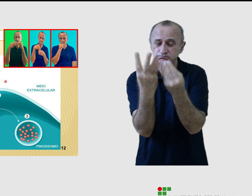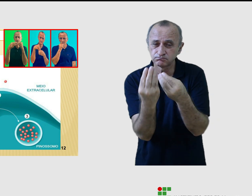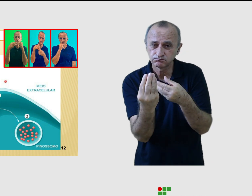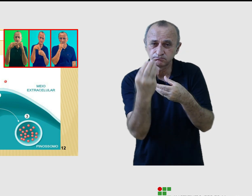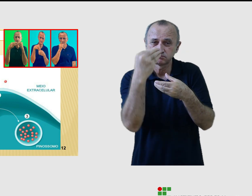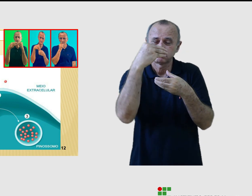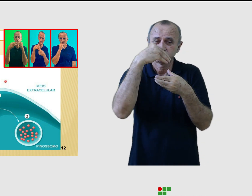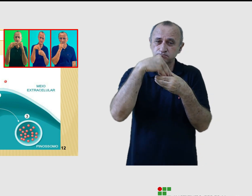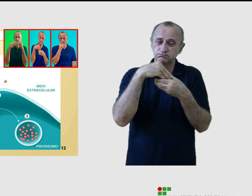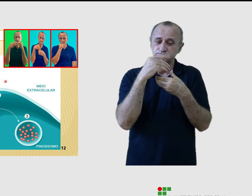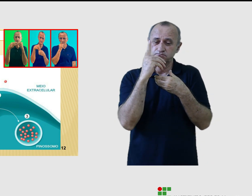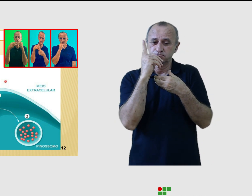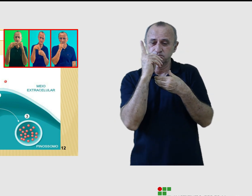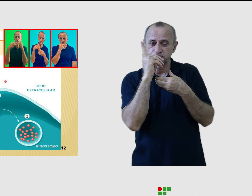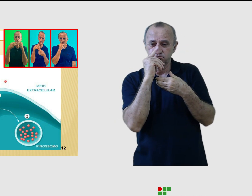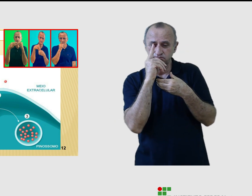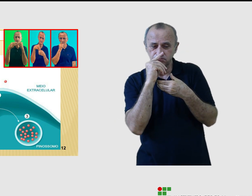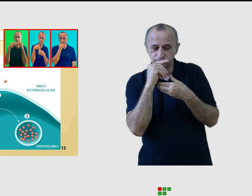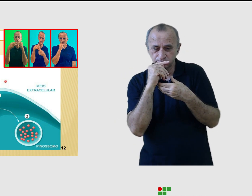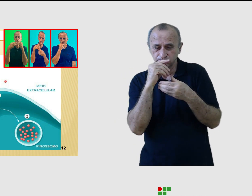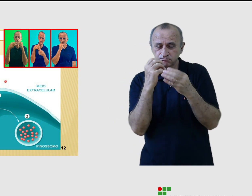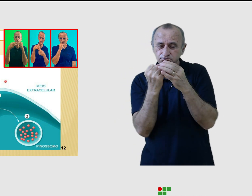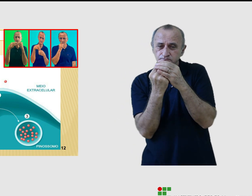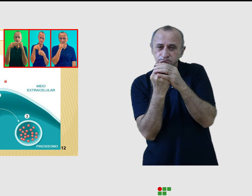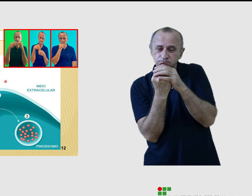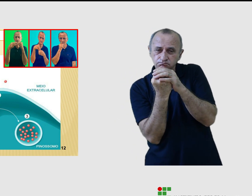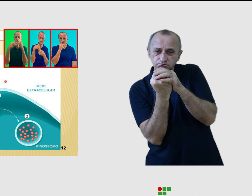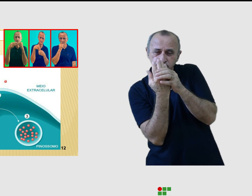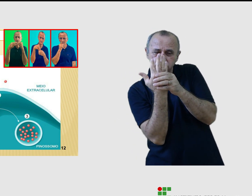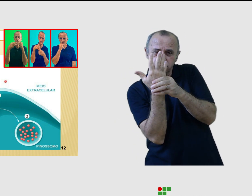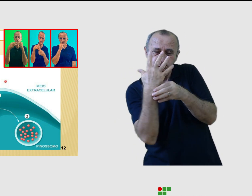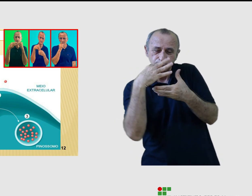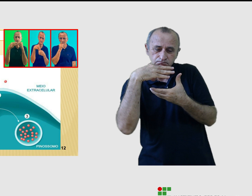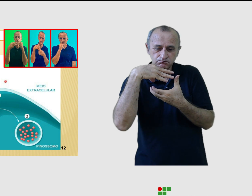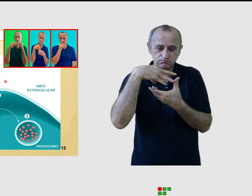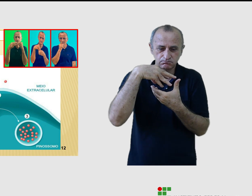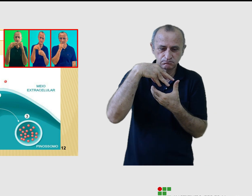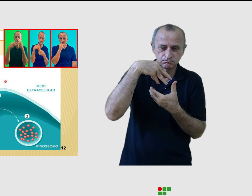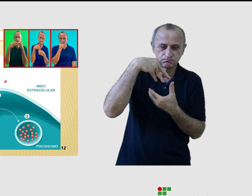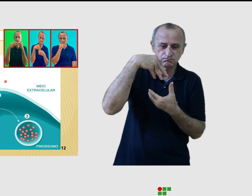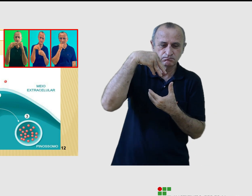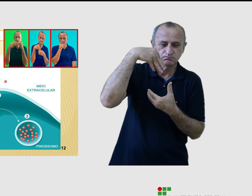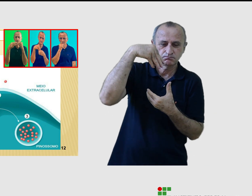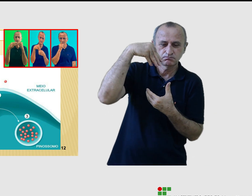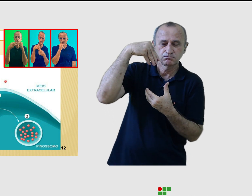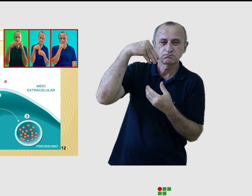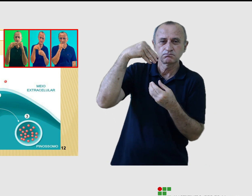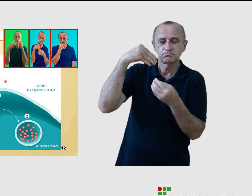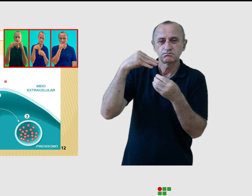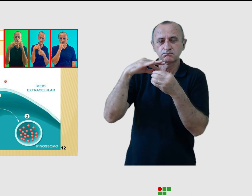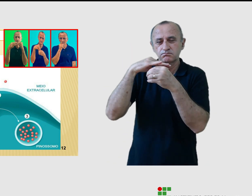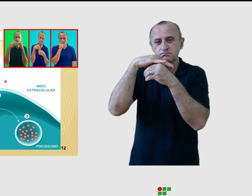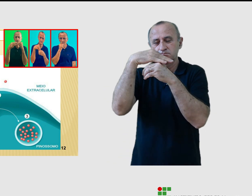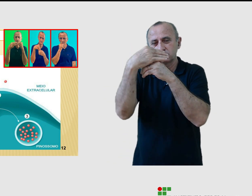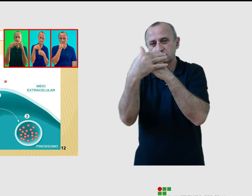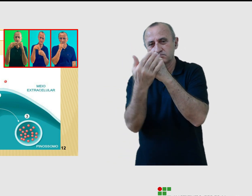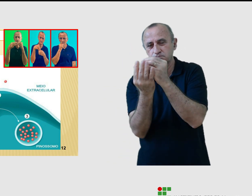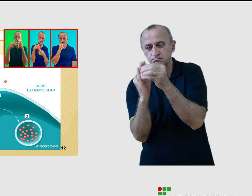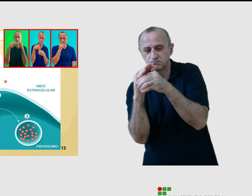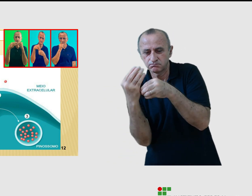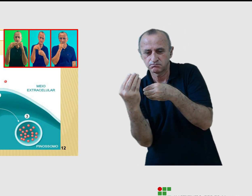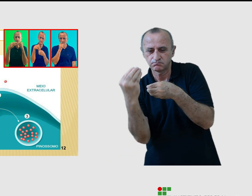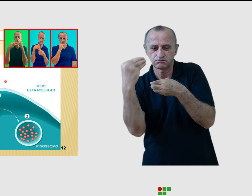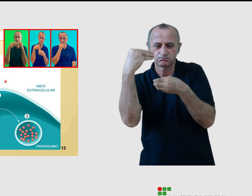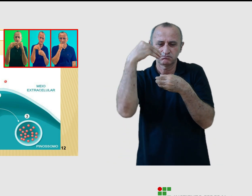Observe que na pinocitose a formação das vesículas é por meio da